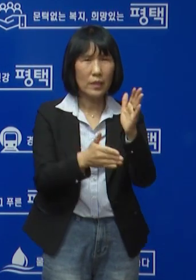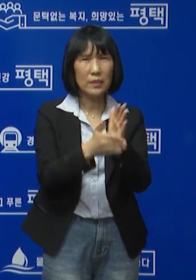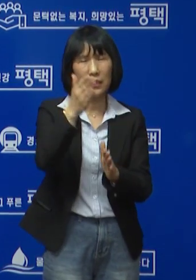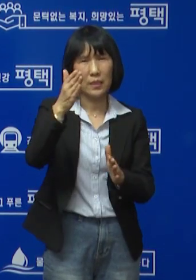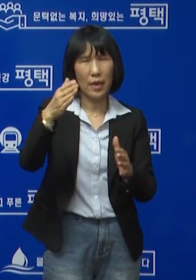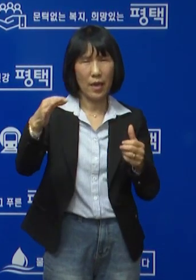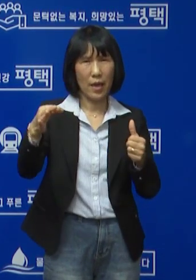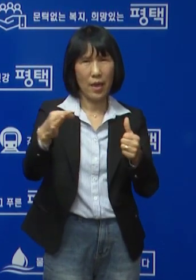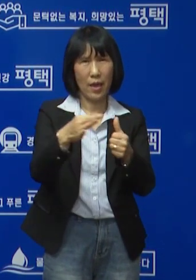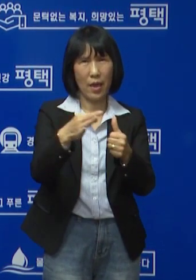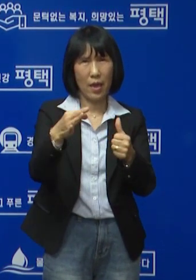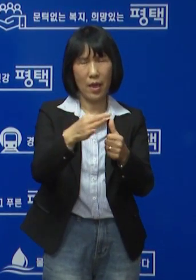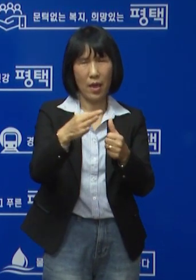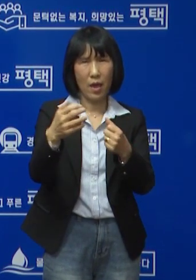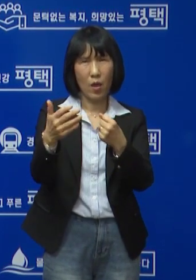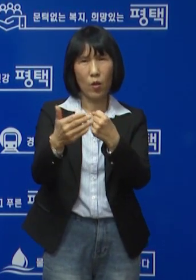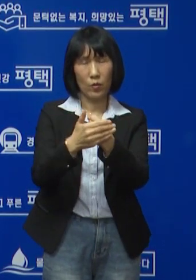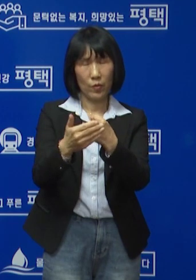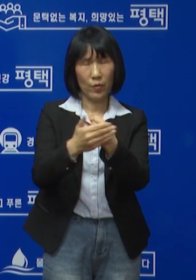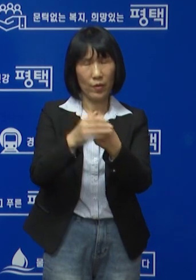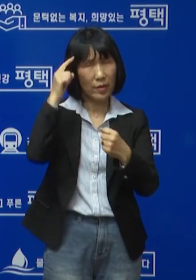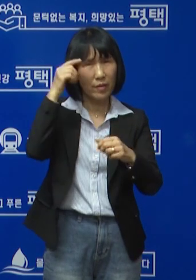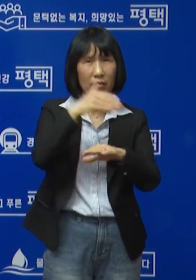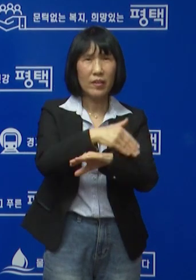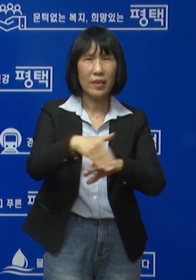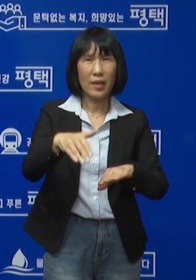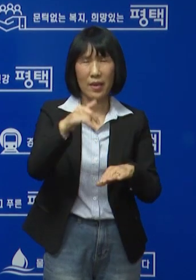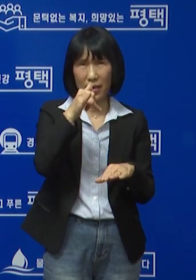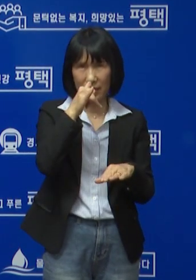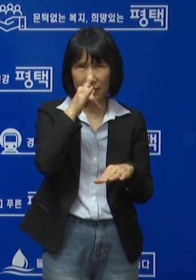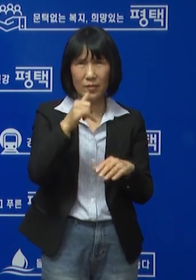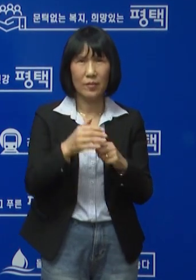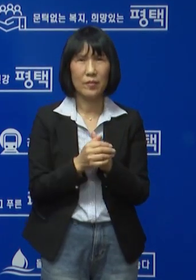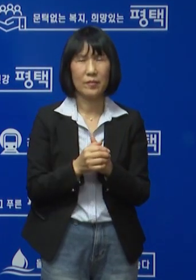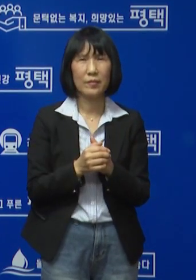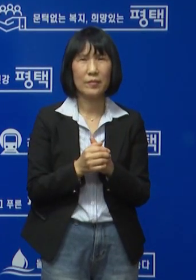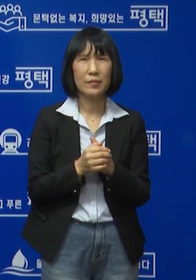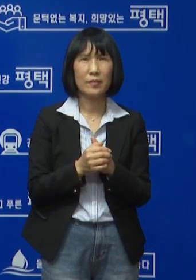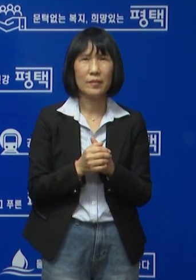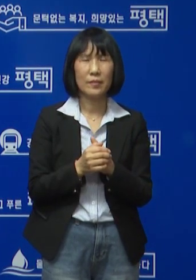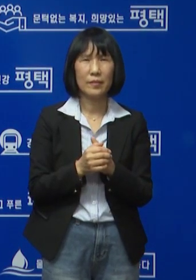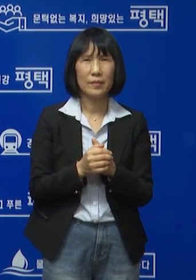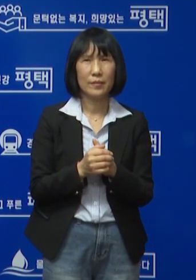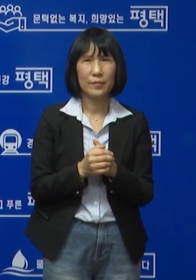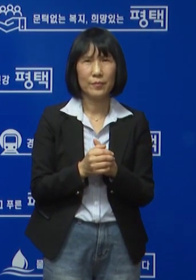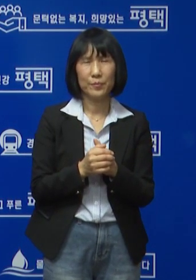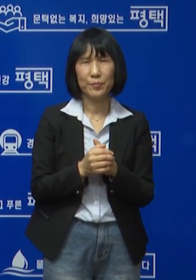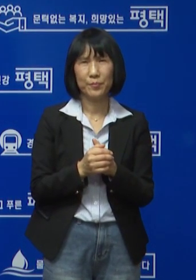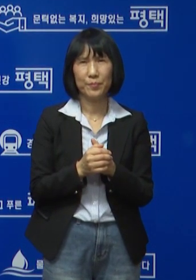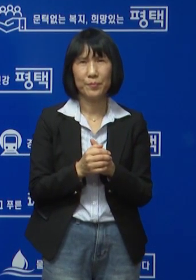뭐 차량 기지도 저희 쪽으로 오는 걸로 계획 잡기 때문에 그런 데랑 같이 해서 저희 민간사업자를